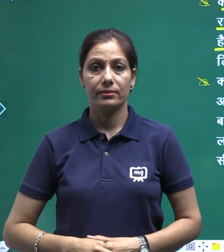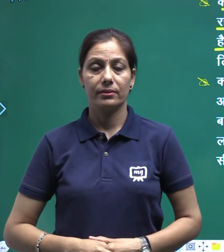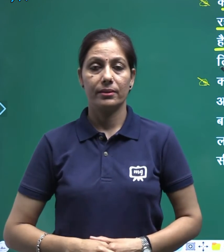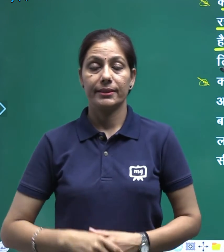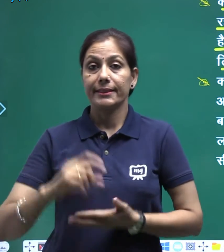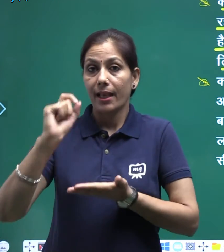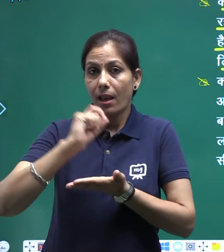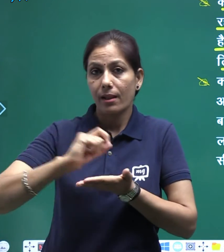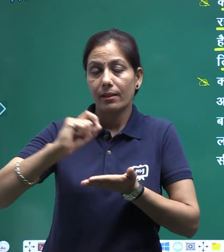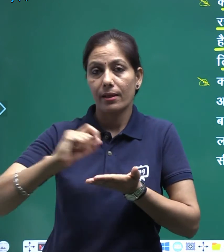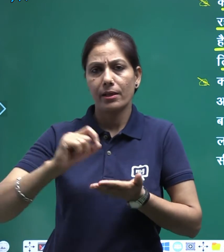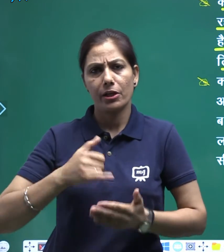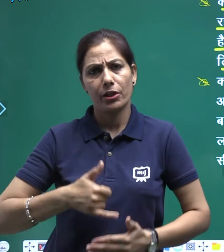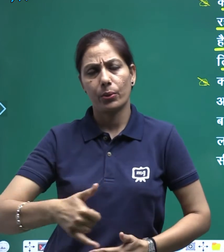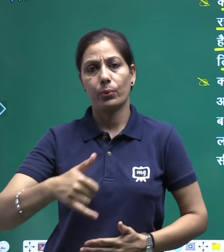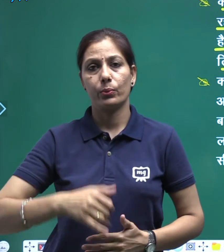लिखते ही रहते हो,